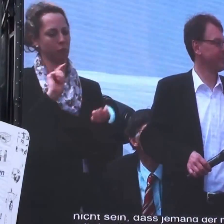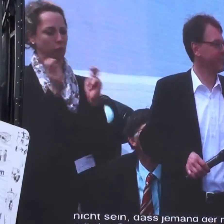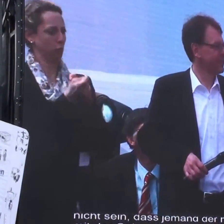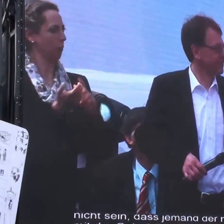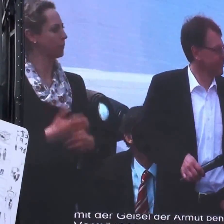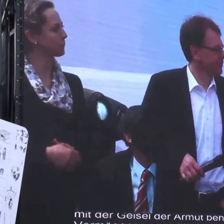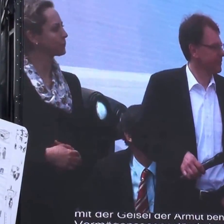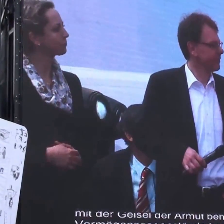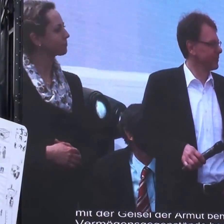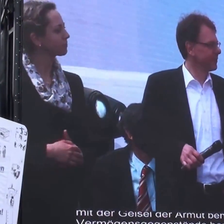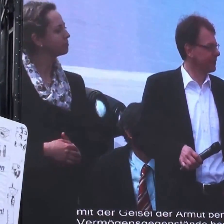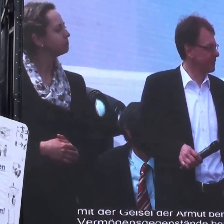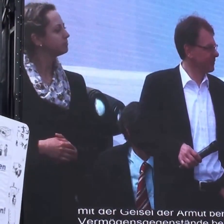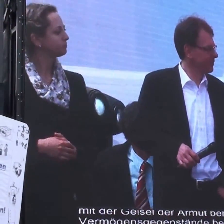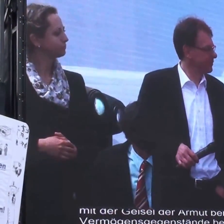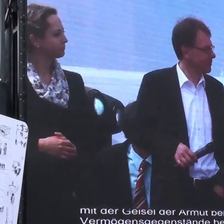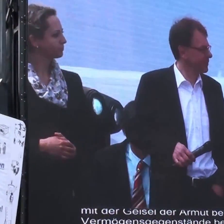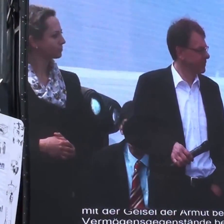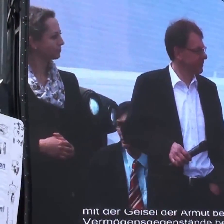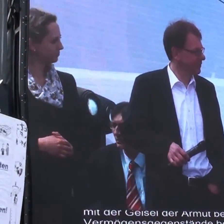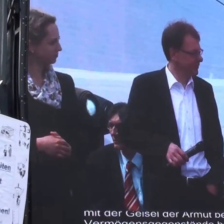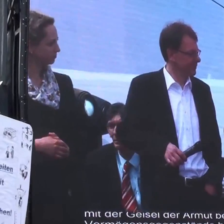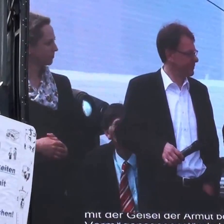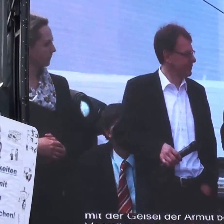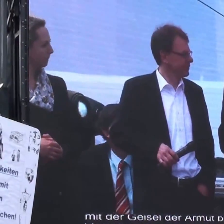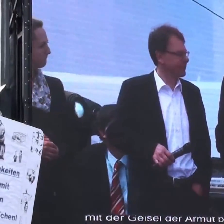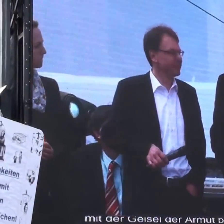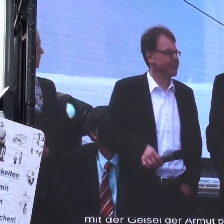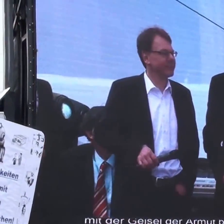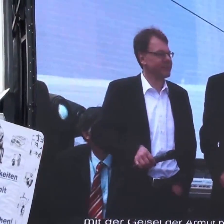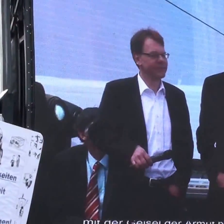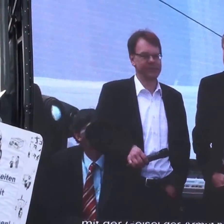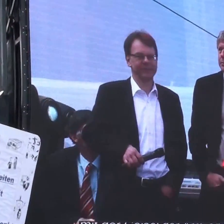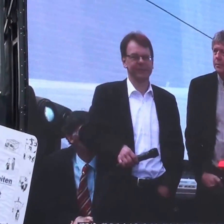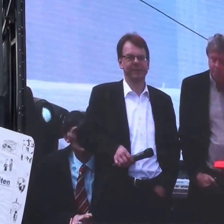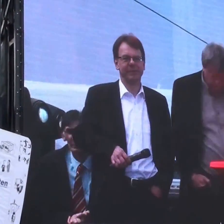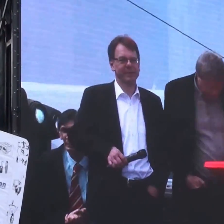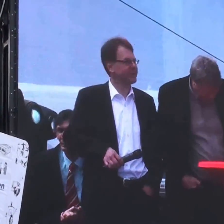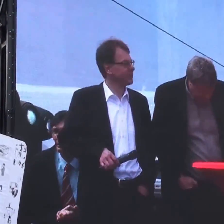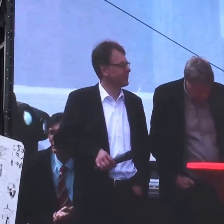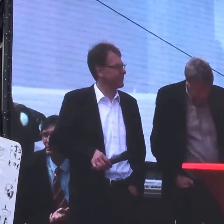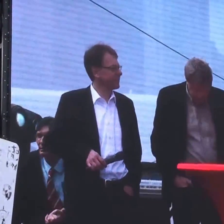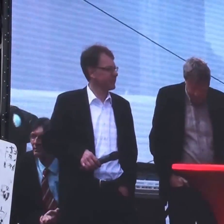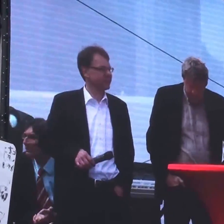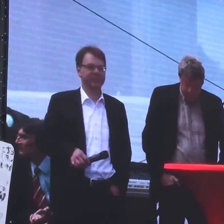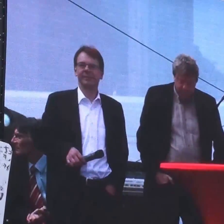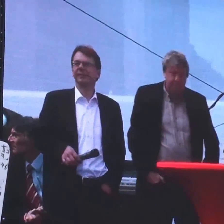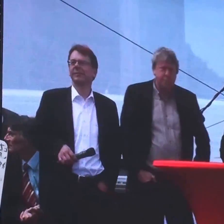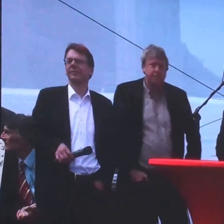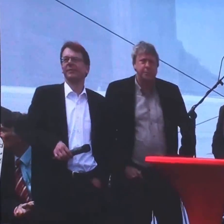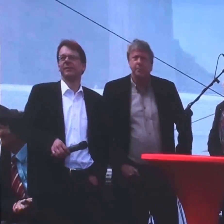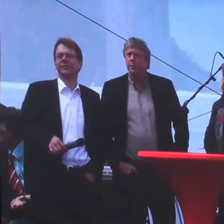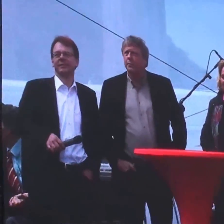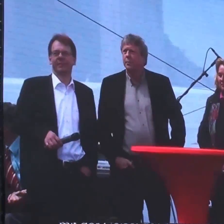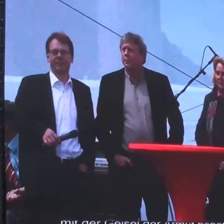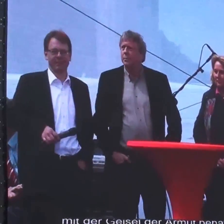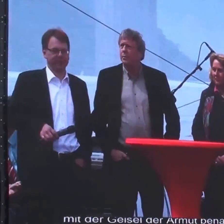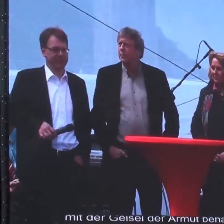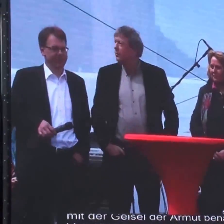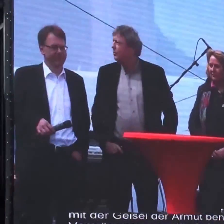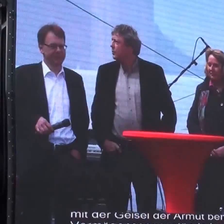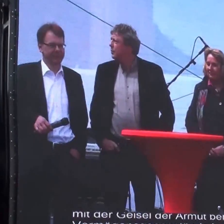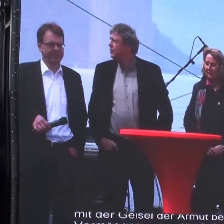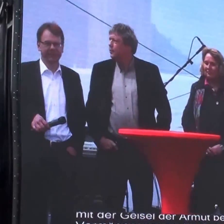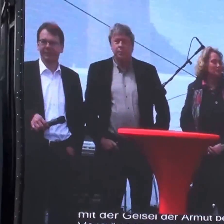auf das Bundesteilhabegesetz. Nochmal die Frage weiter an Katrin Werner. Ist Behinderung ein Armutsrisiko hier in Deutschland?